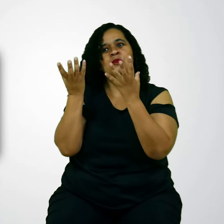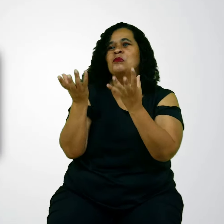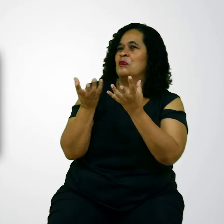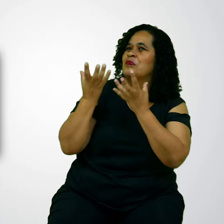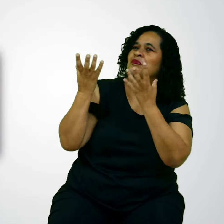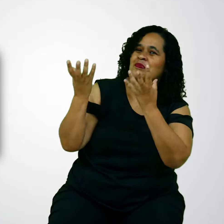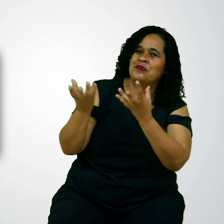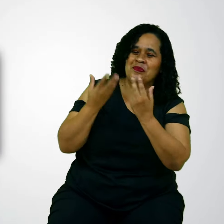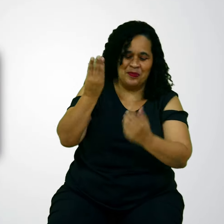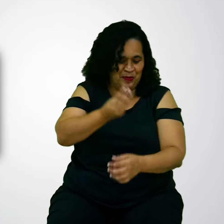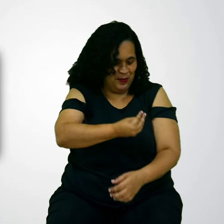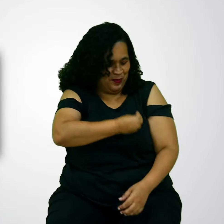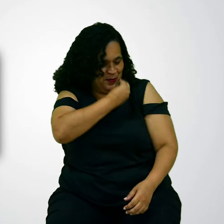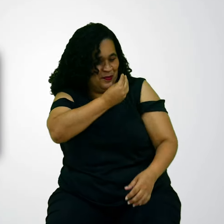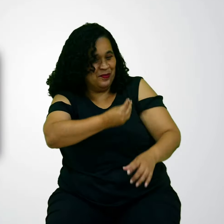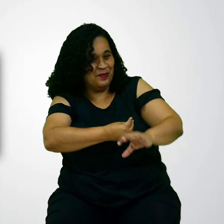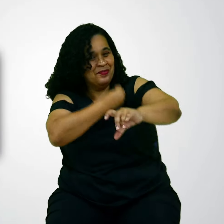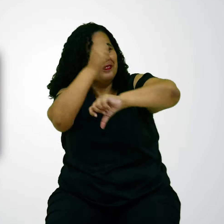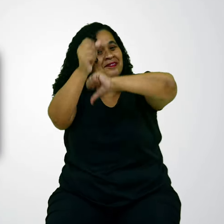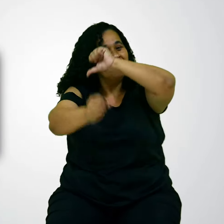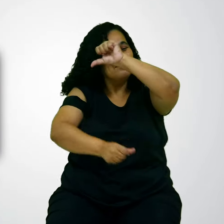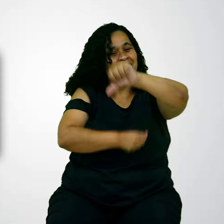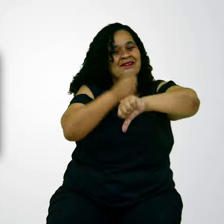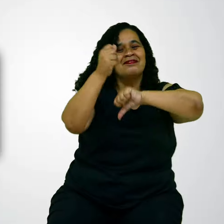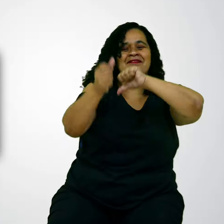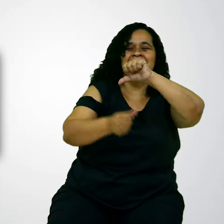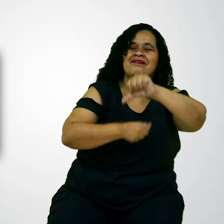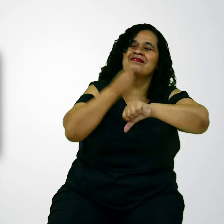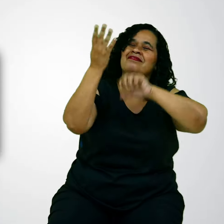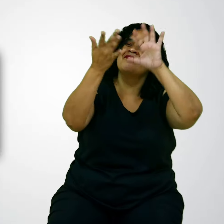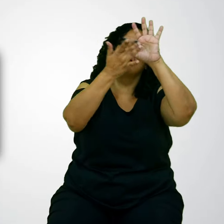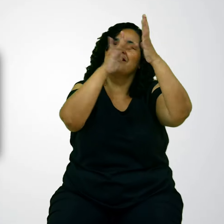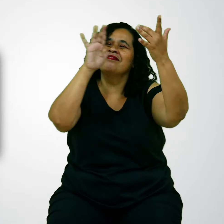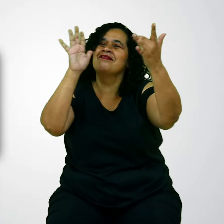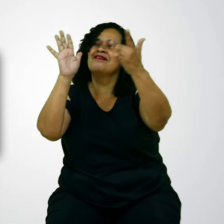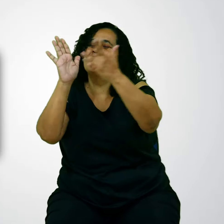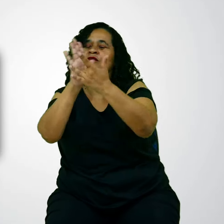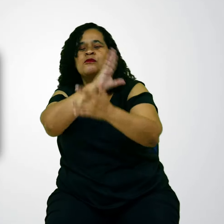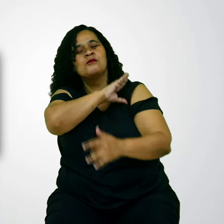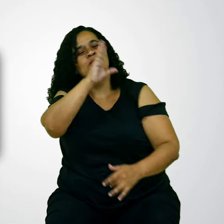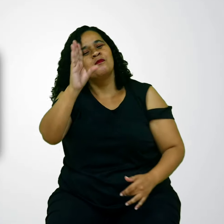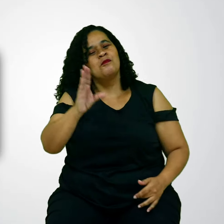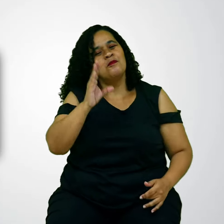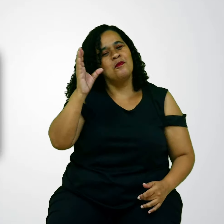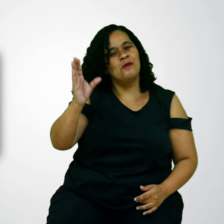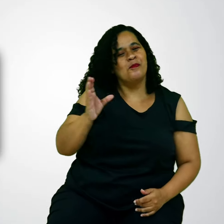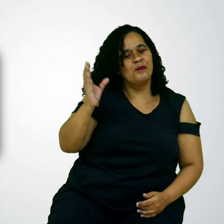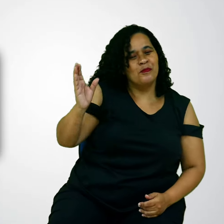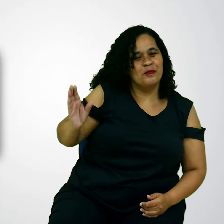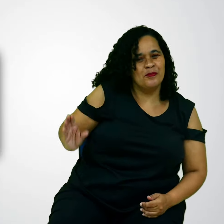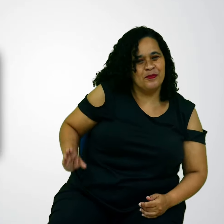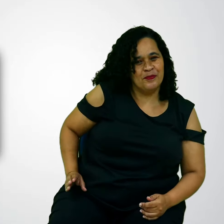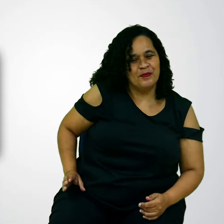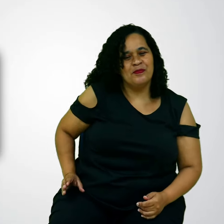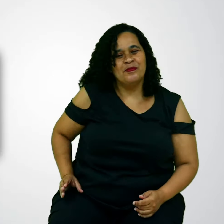que encontrei somente em Jesus Cristo Salvador.